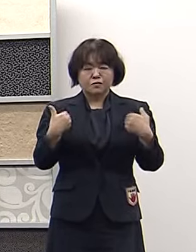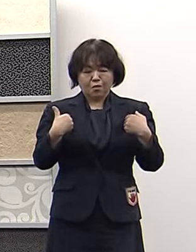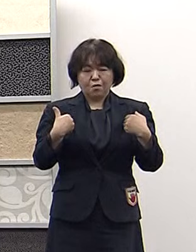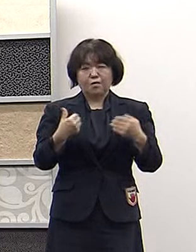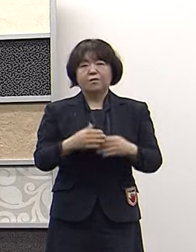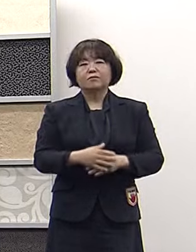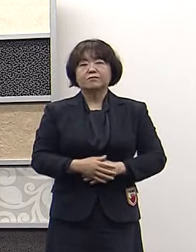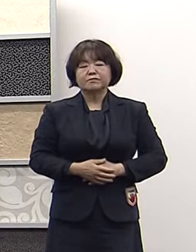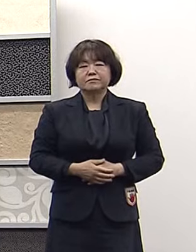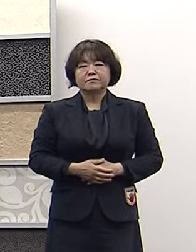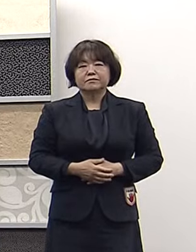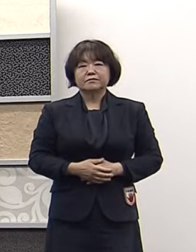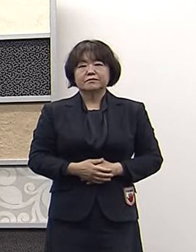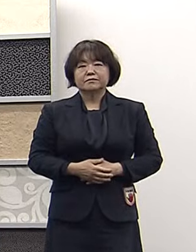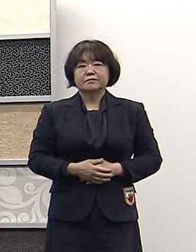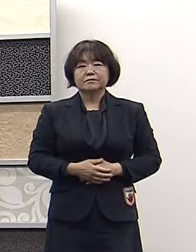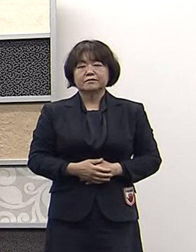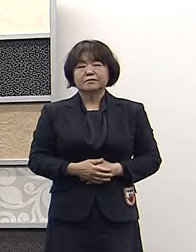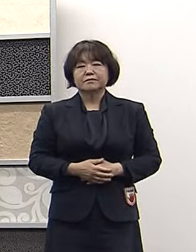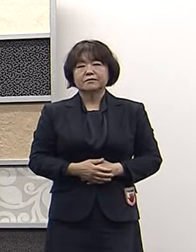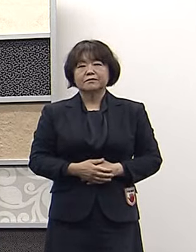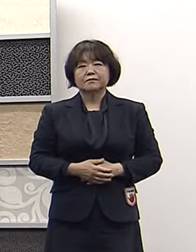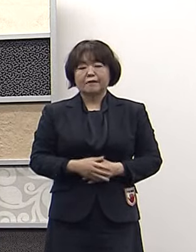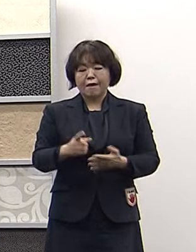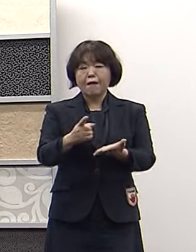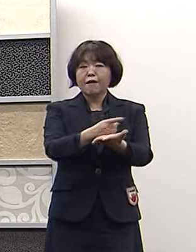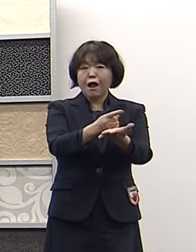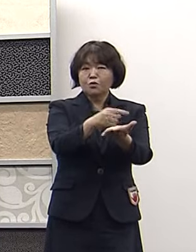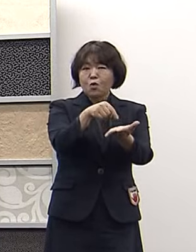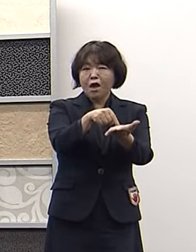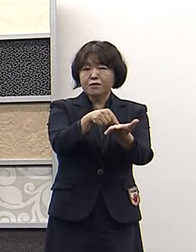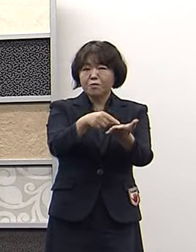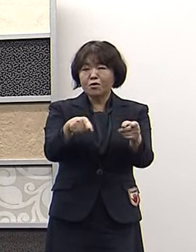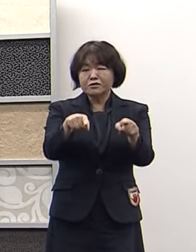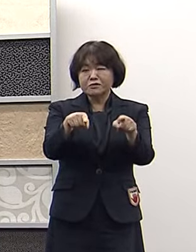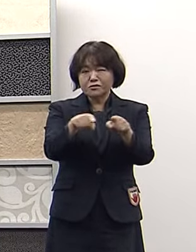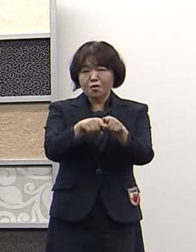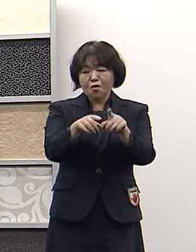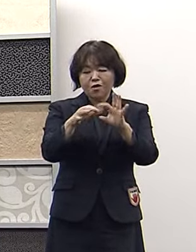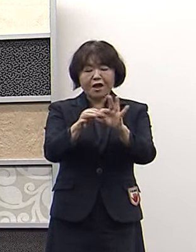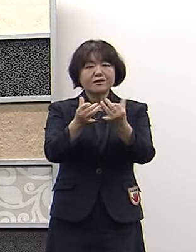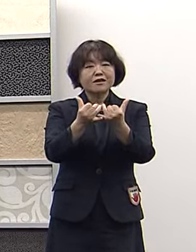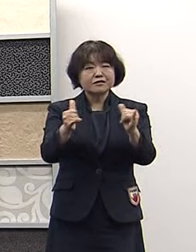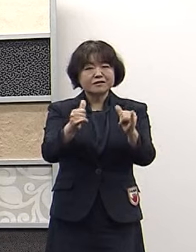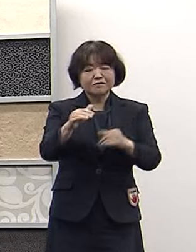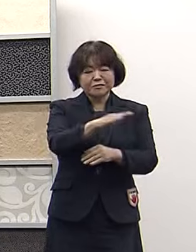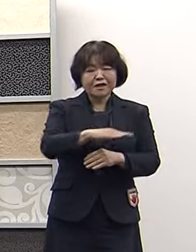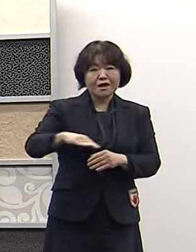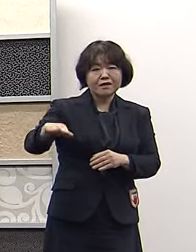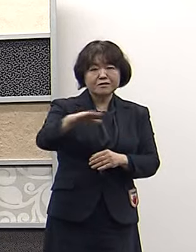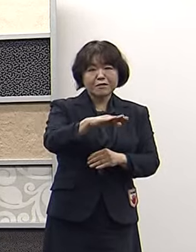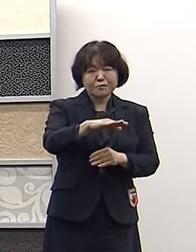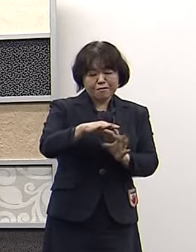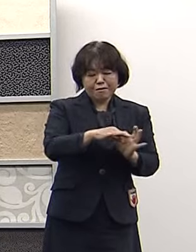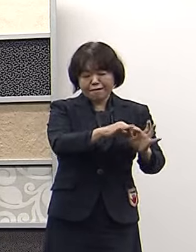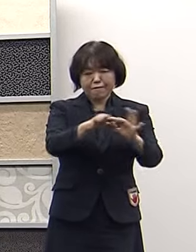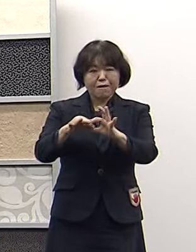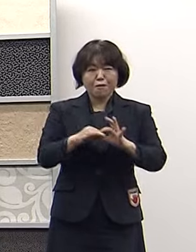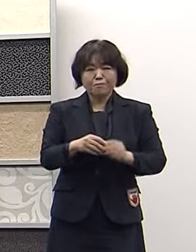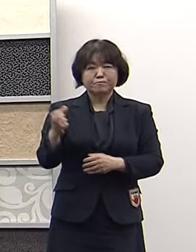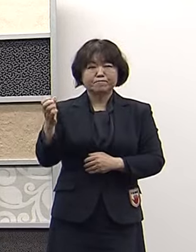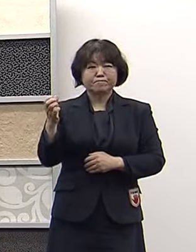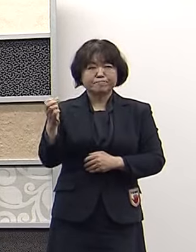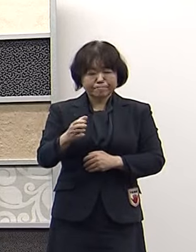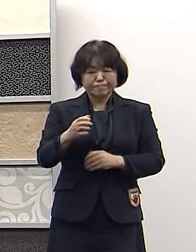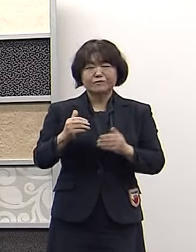ので、先ほどのガイドラインも含めまして、関係者の皆さんと連携を密にし